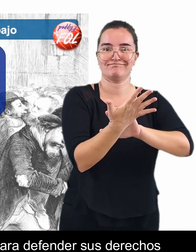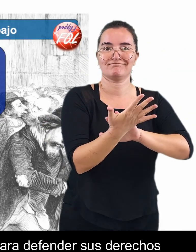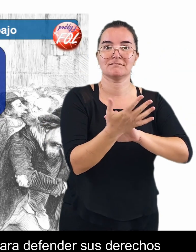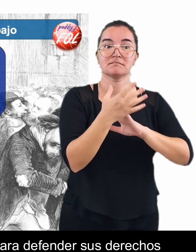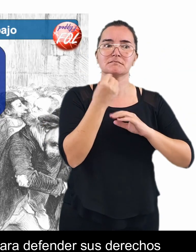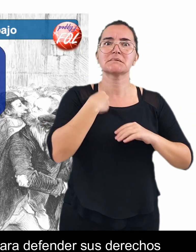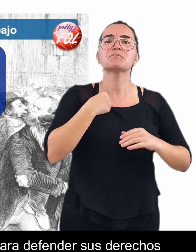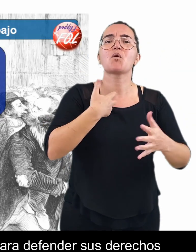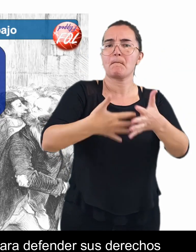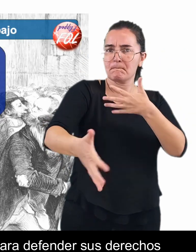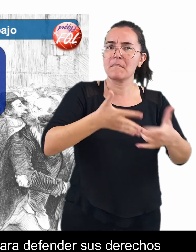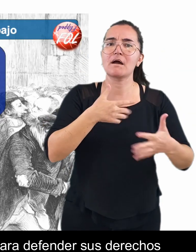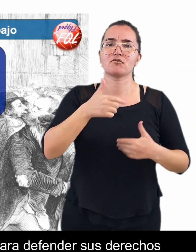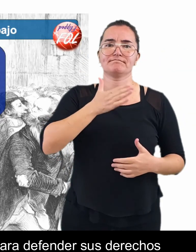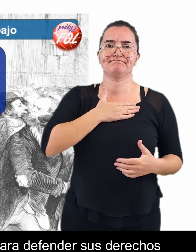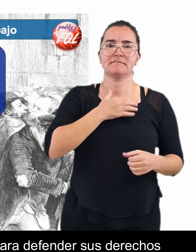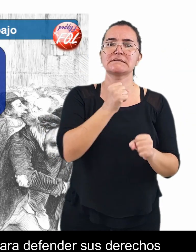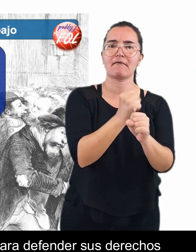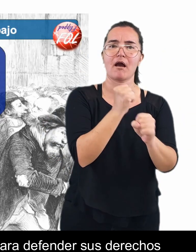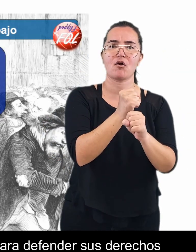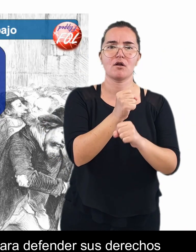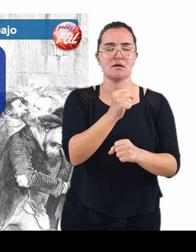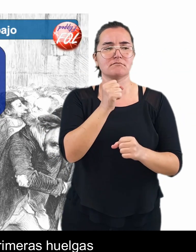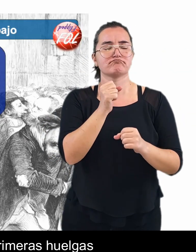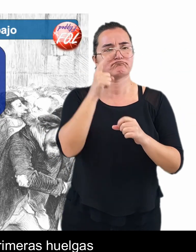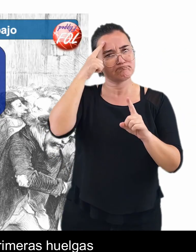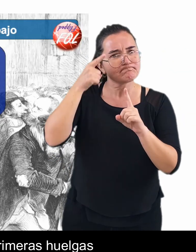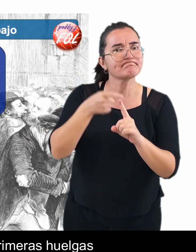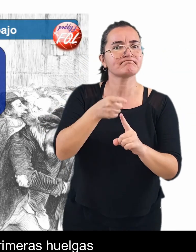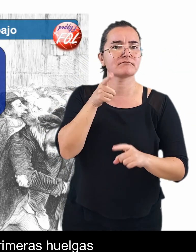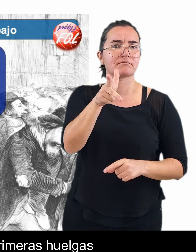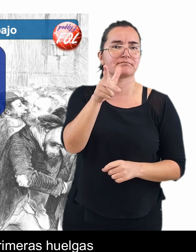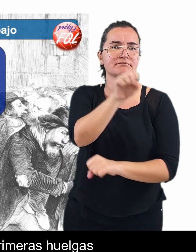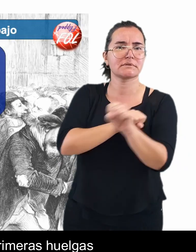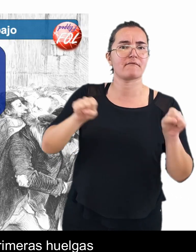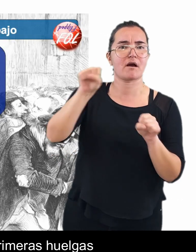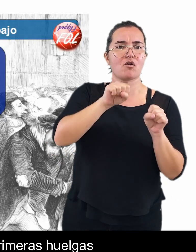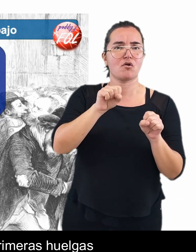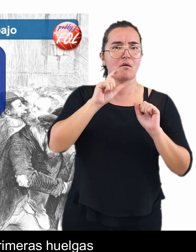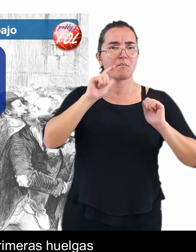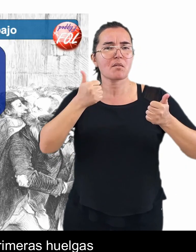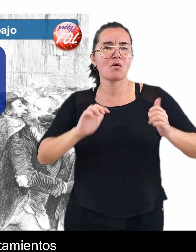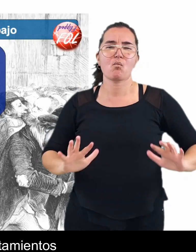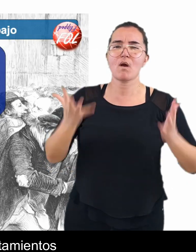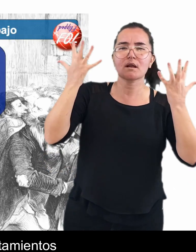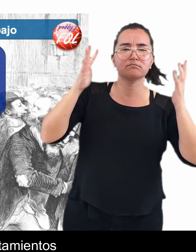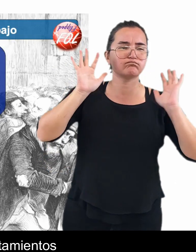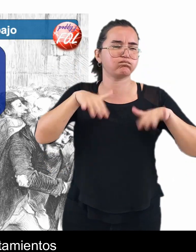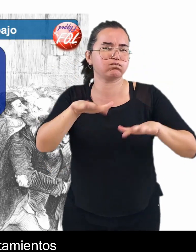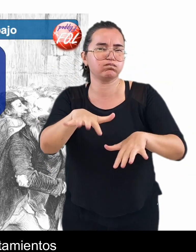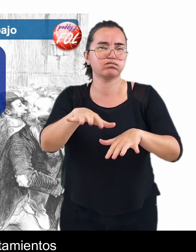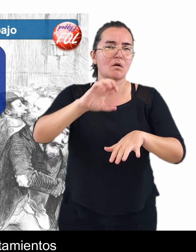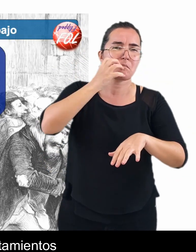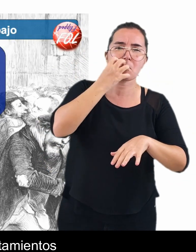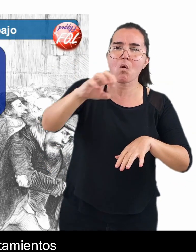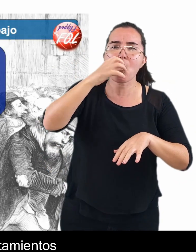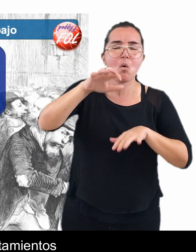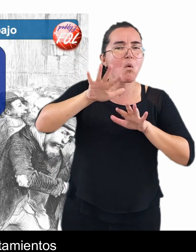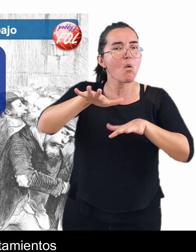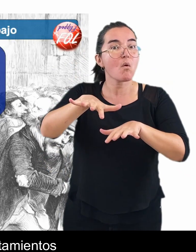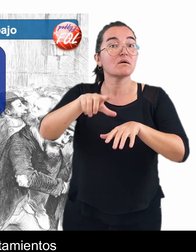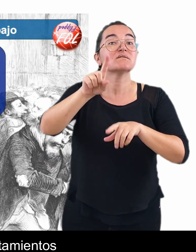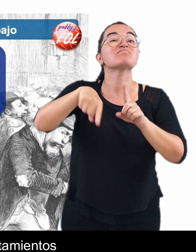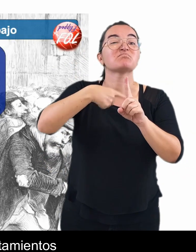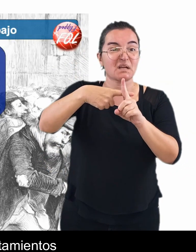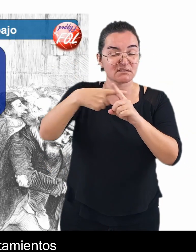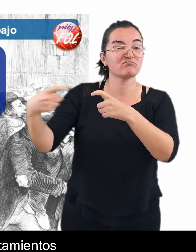1888 por trabajadores para defender sus derechos. Comienzan a organizarse las primeras huelgas, manifestaciones